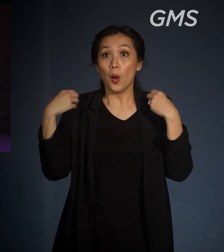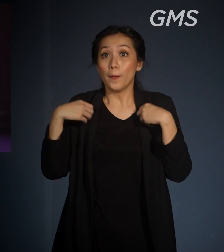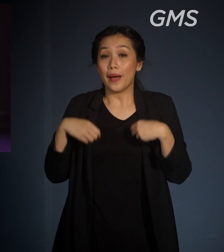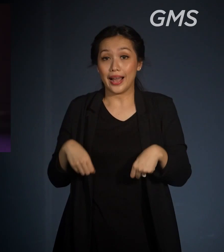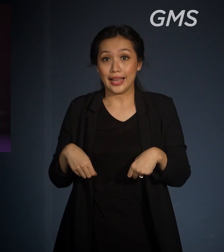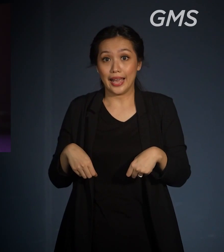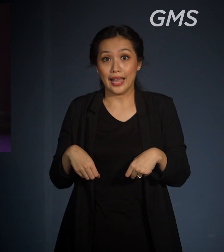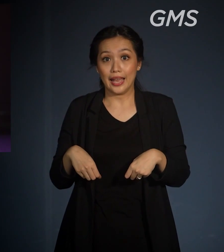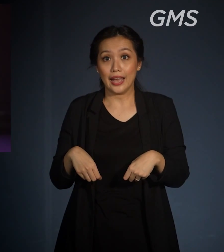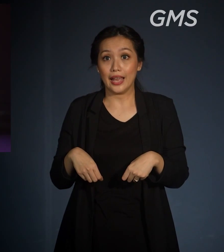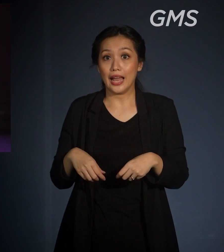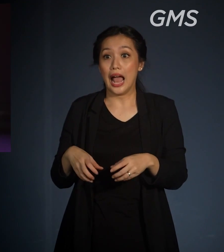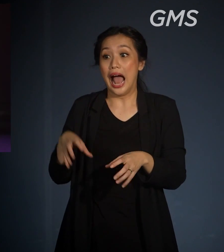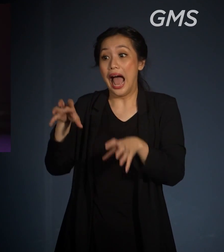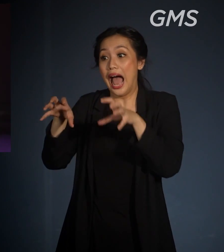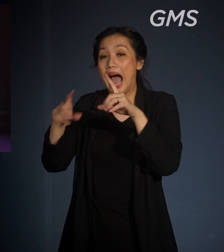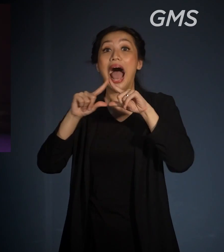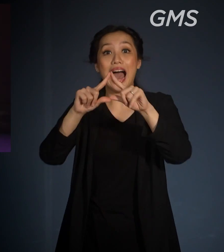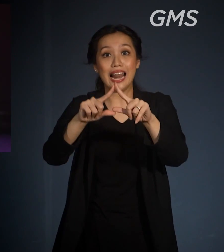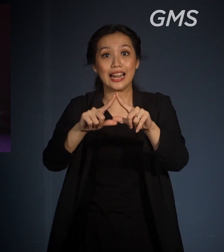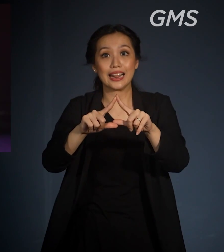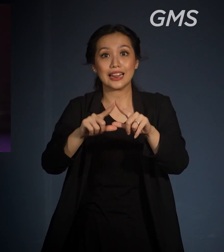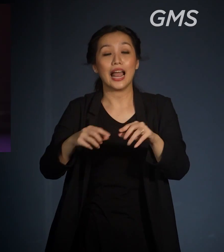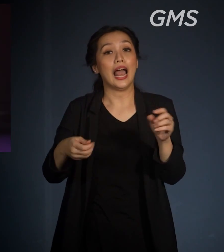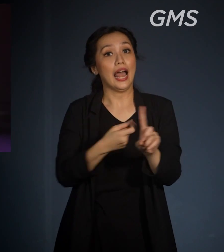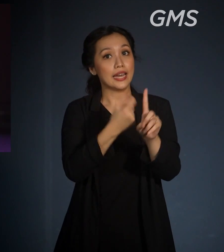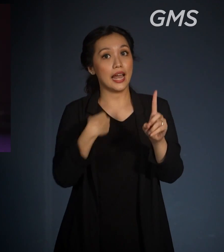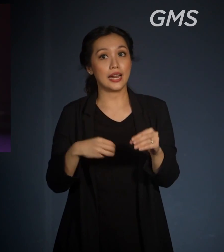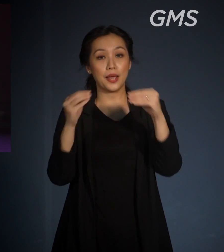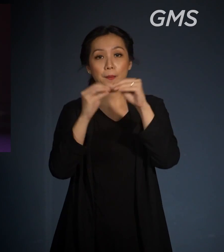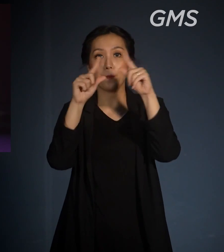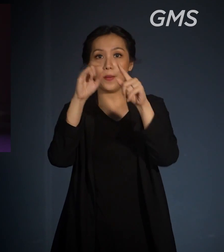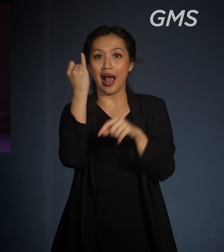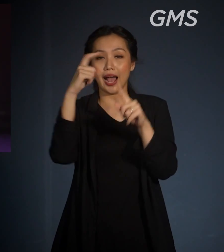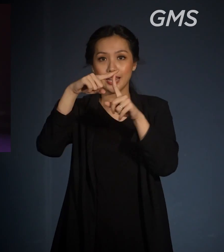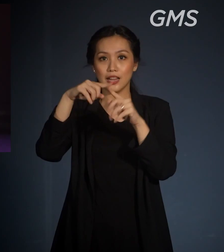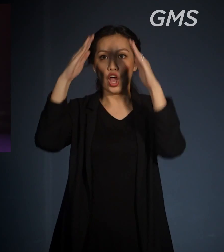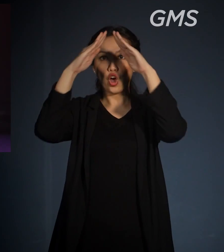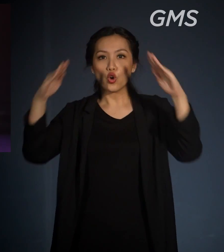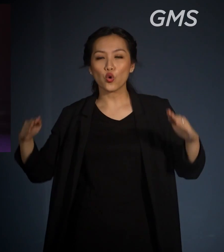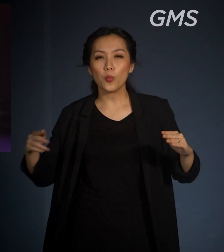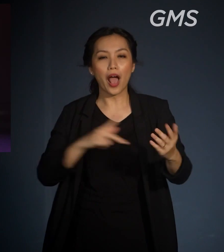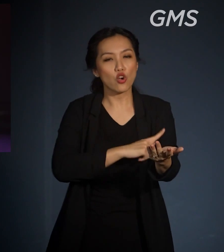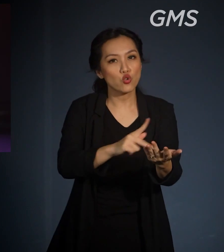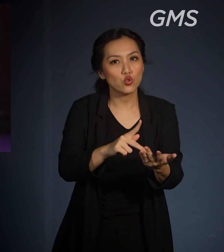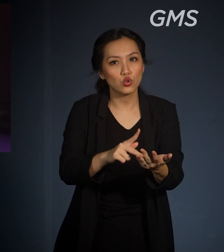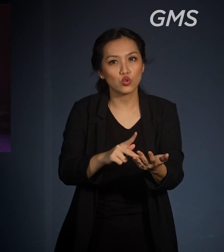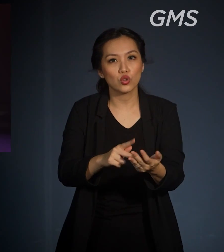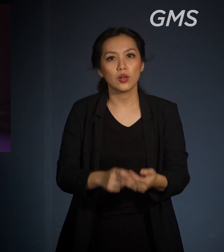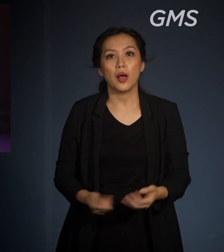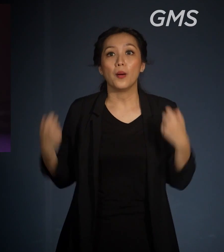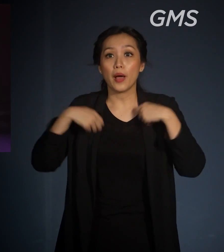suci, saudara. Pakai gelas bait suci, gitu ya. Perkakas bait suci.